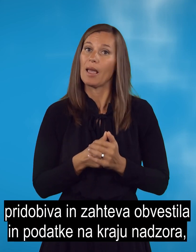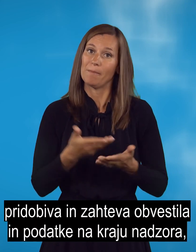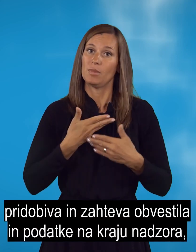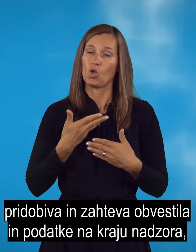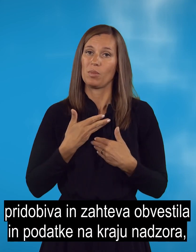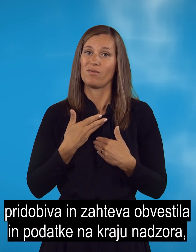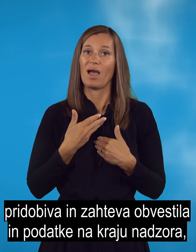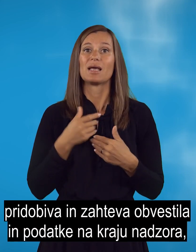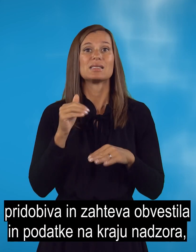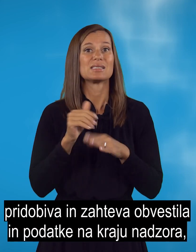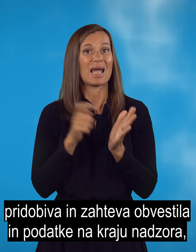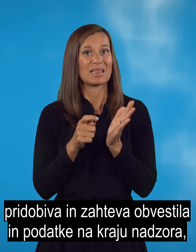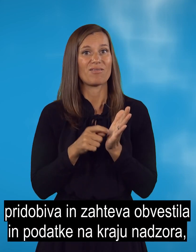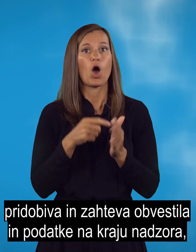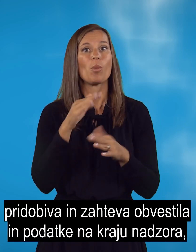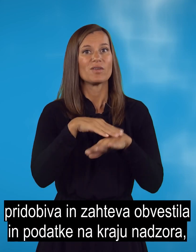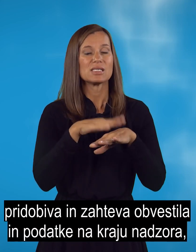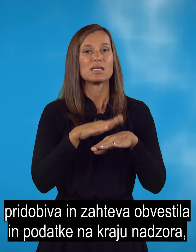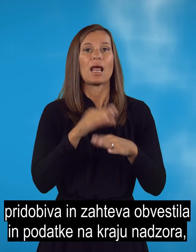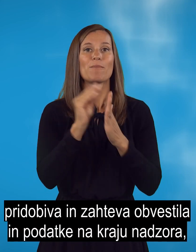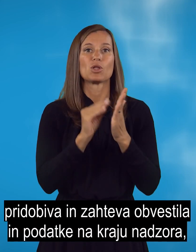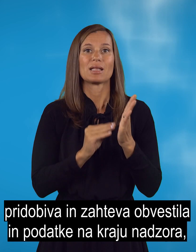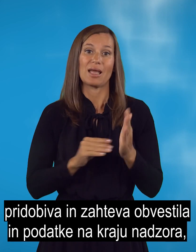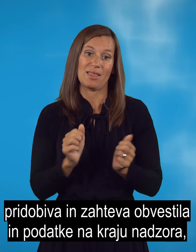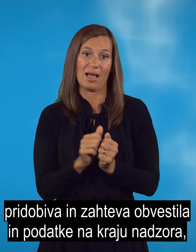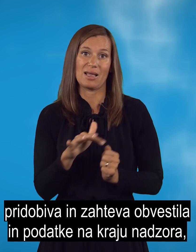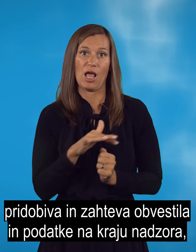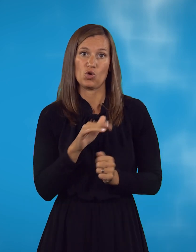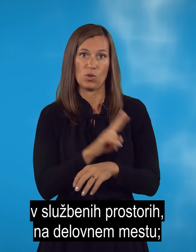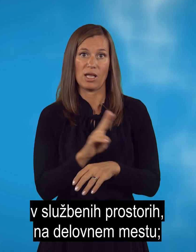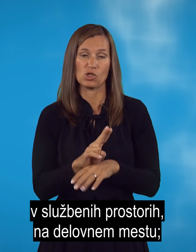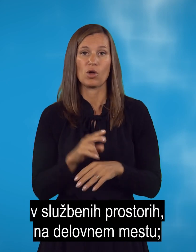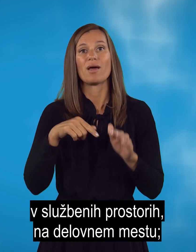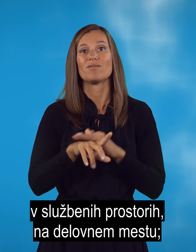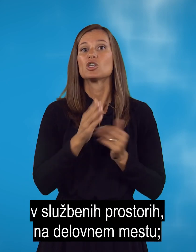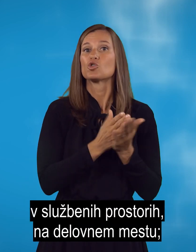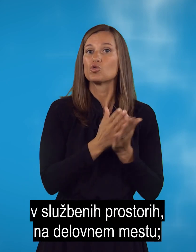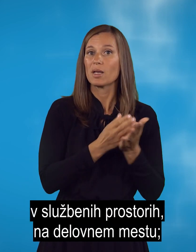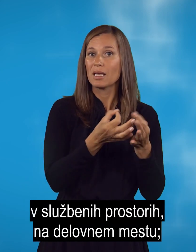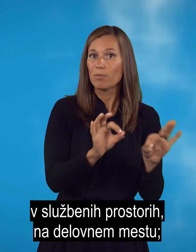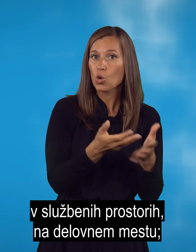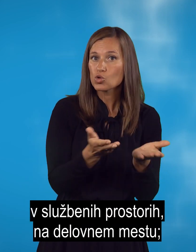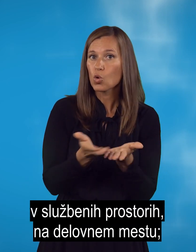Pridobiva in zahteva obvestila in podatke na kraju nadzora, v službenih prostorih, na delovnem mestu.